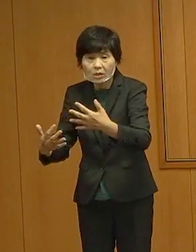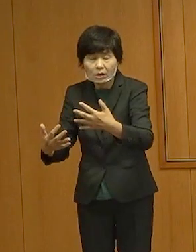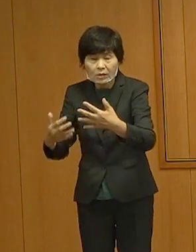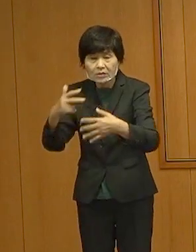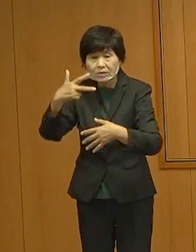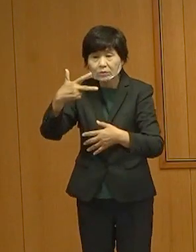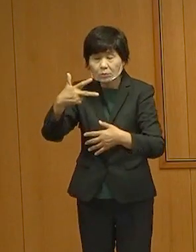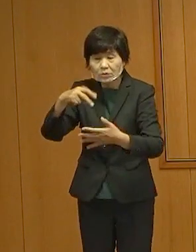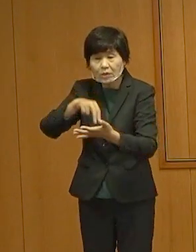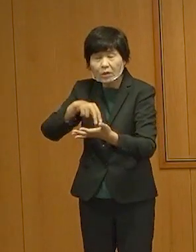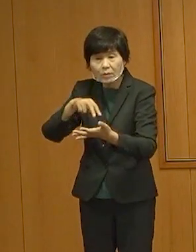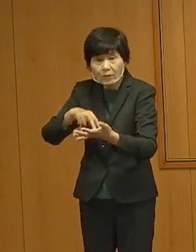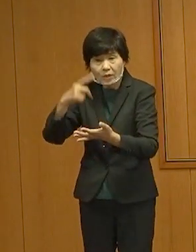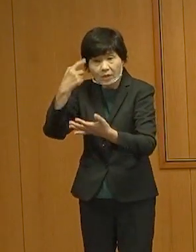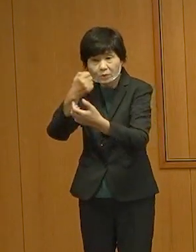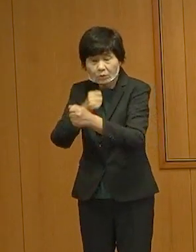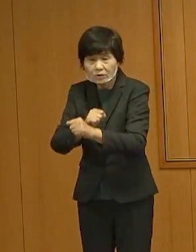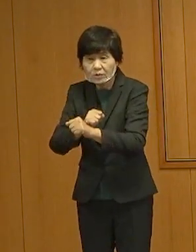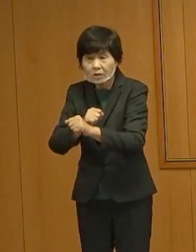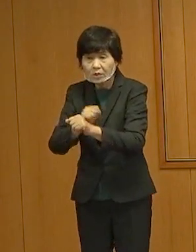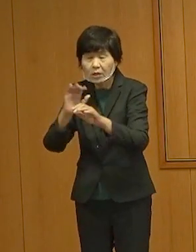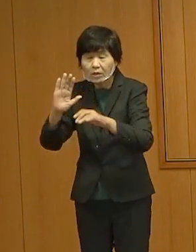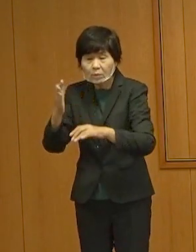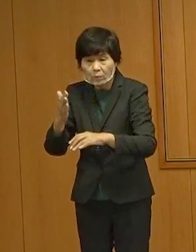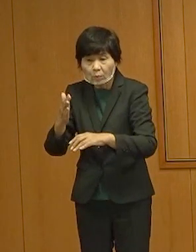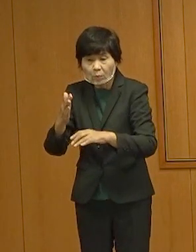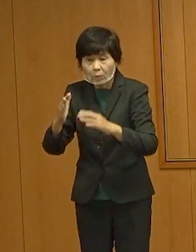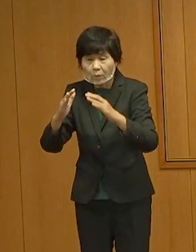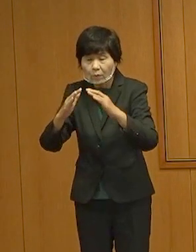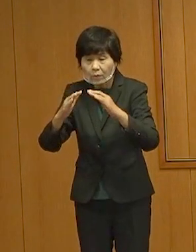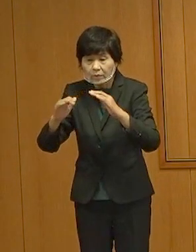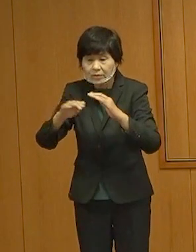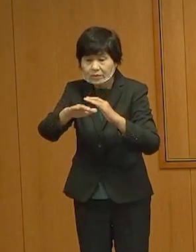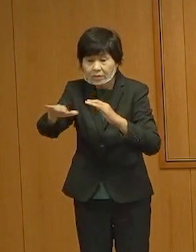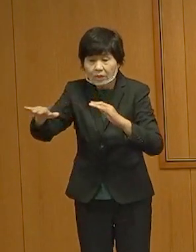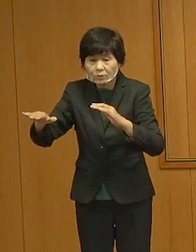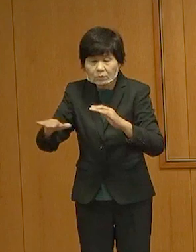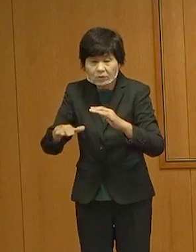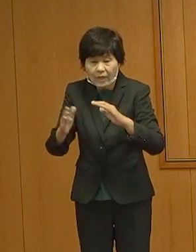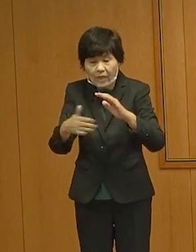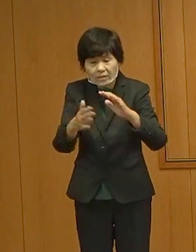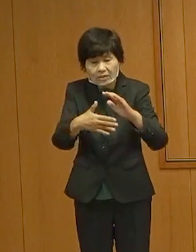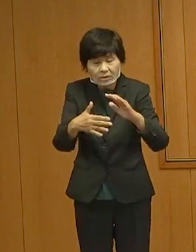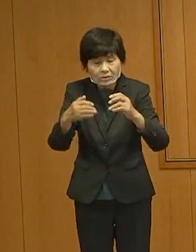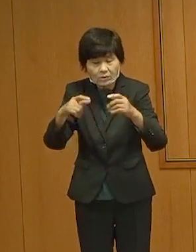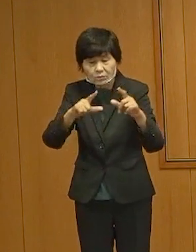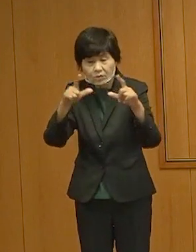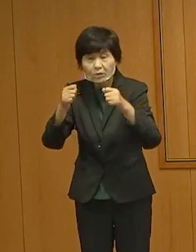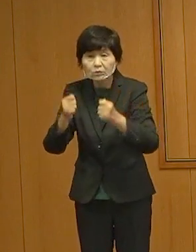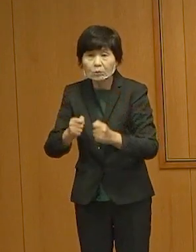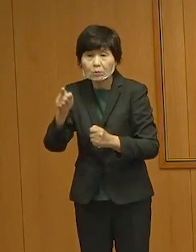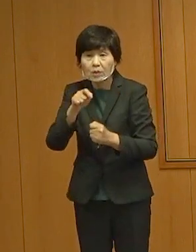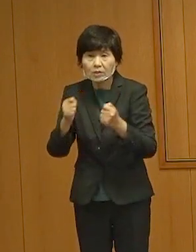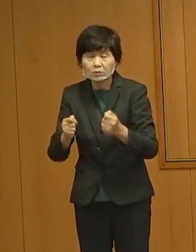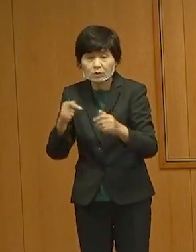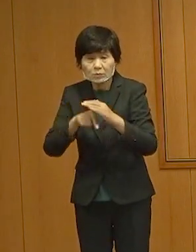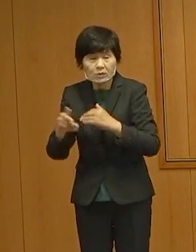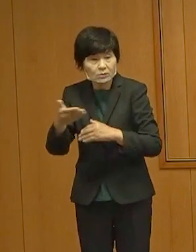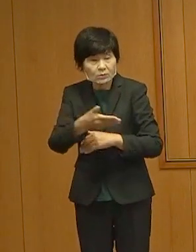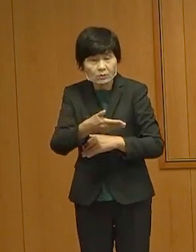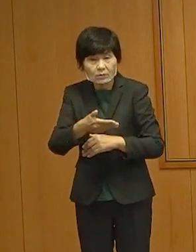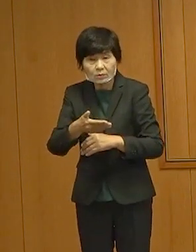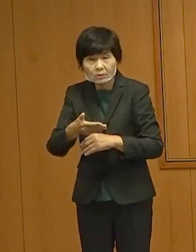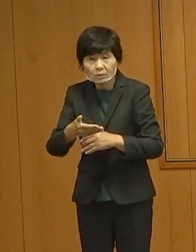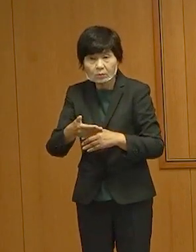たけど、近くに、なんていうんでしょう、空き家に住んでるんですか、長屋。 従業員の宿舎